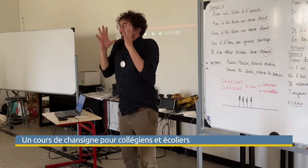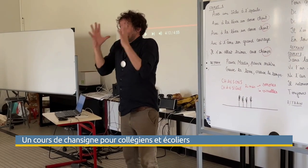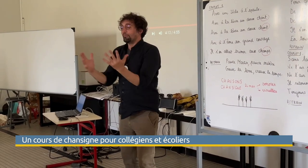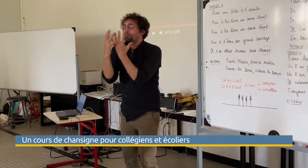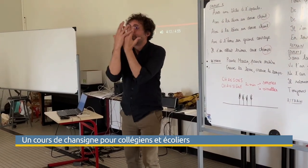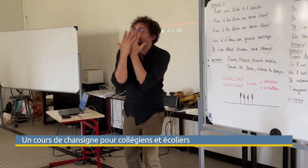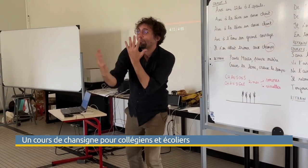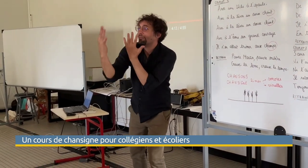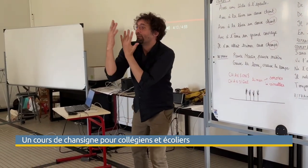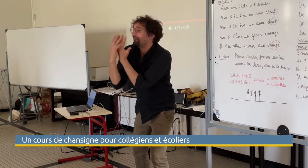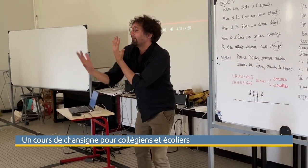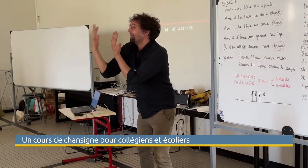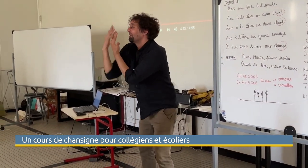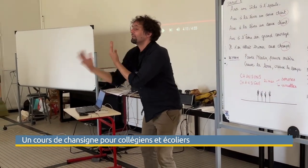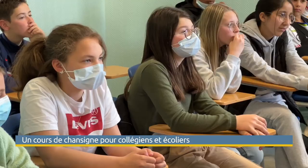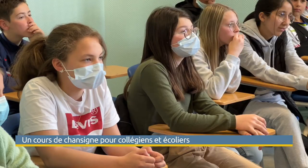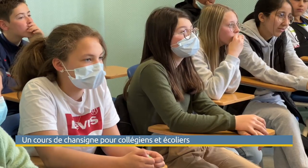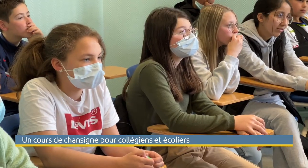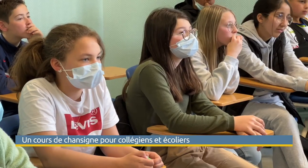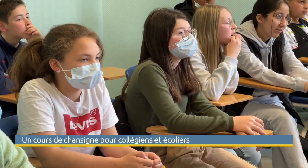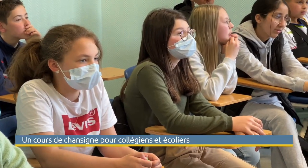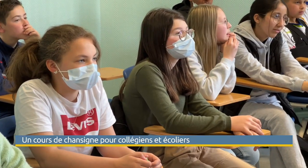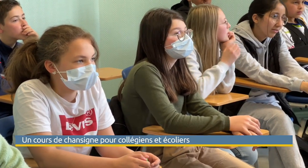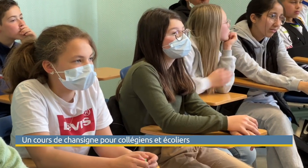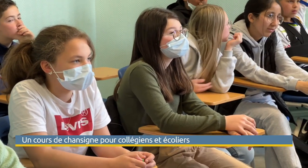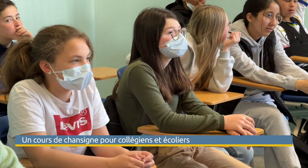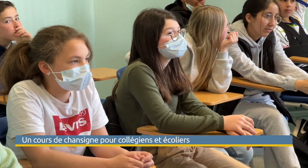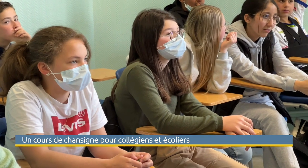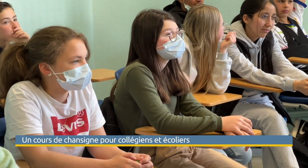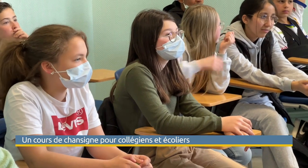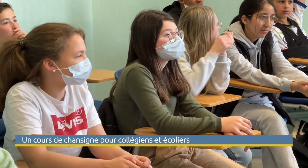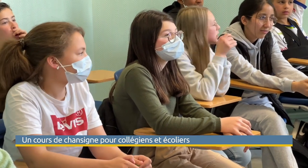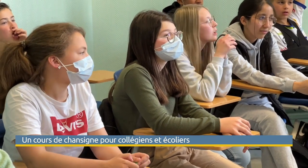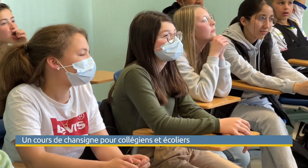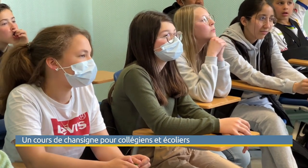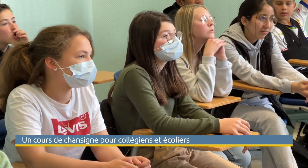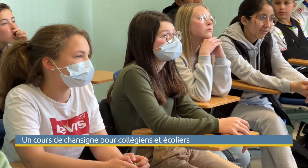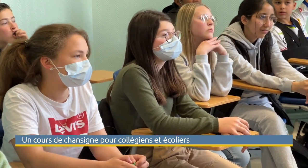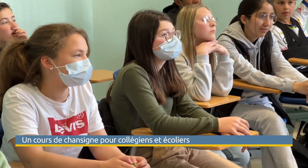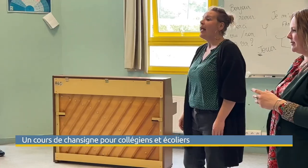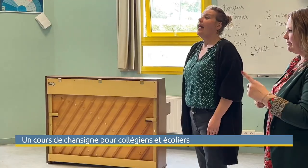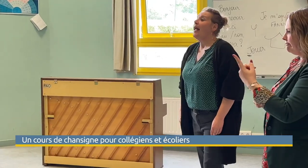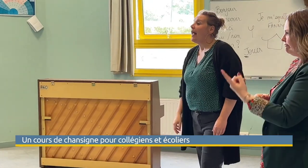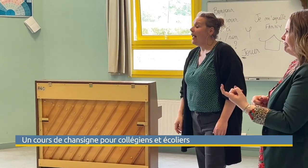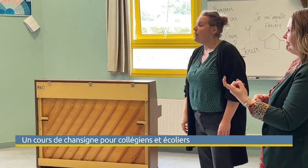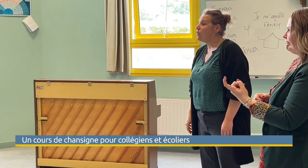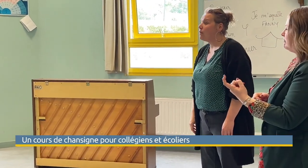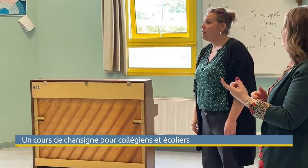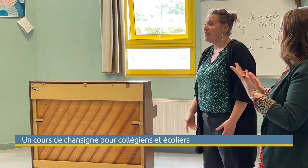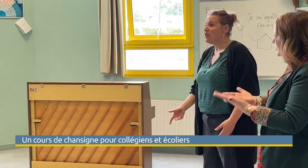Brassens. Durant plusieurs jours, ses collégiens et élèves de primaire se sont vus confier une mission, écrire leur propre chanson en langue des signes. Est-ce que je peux